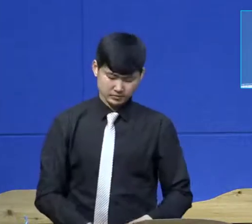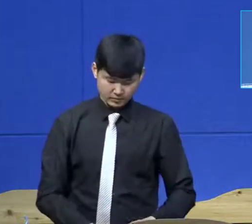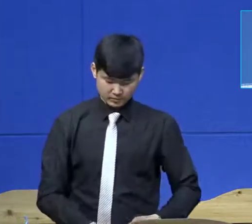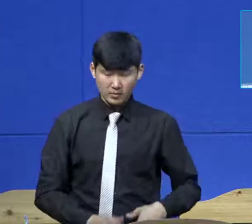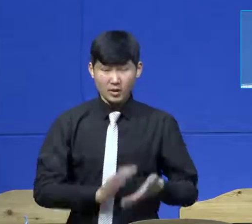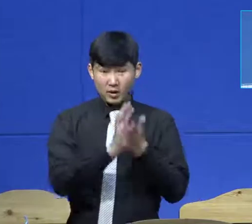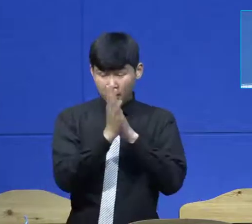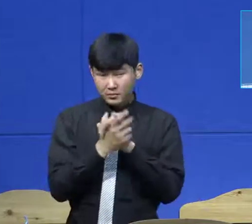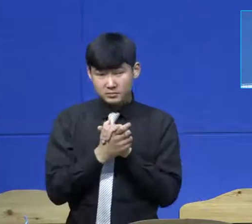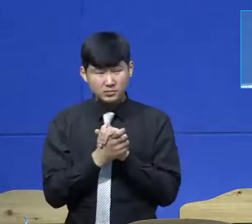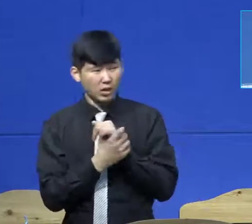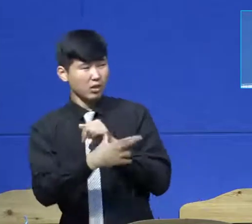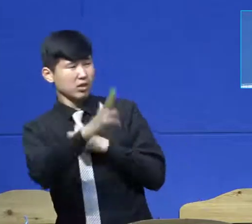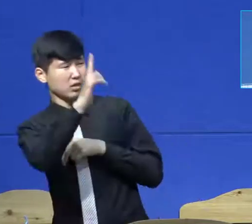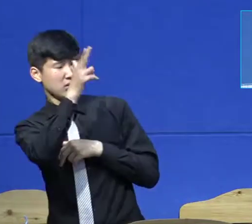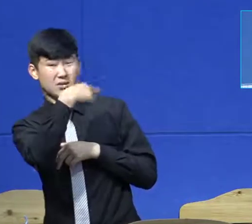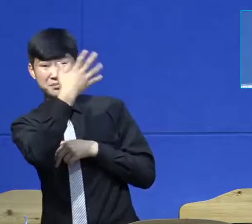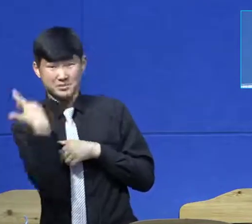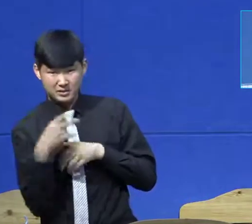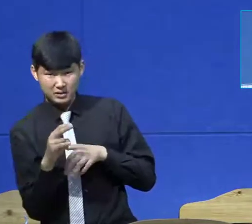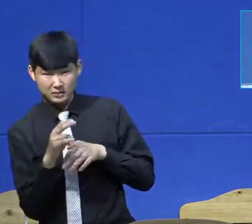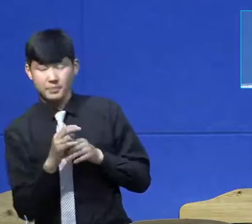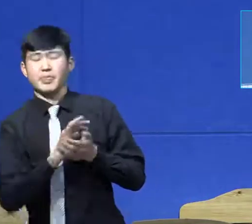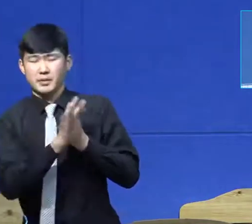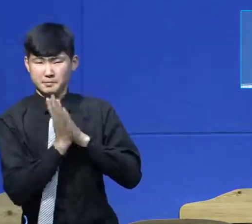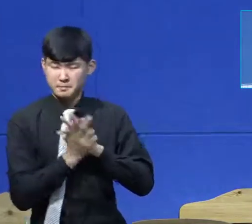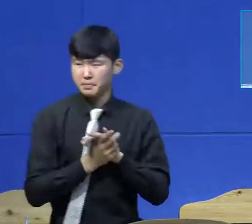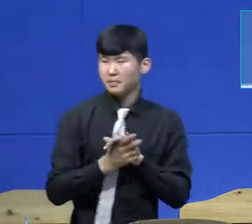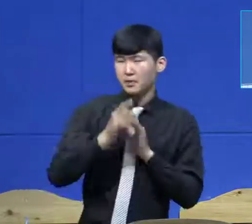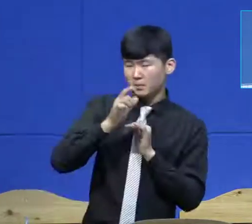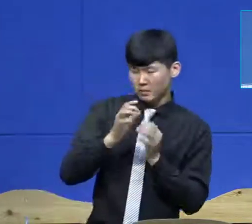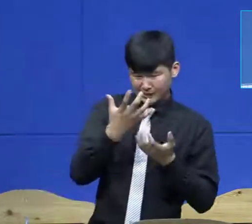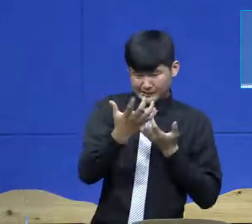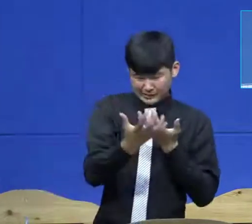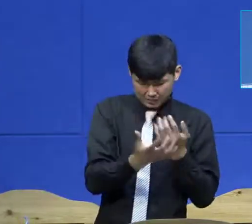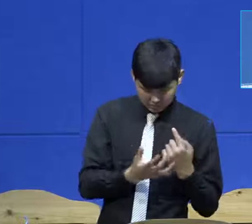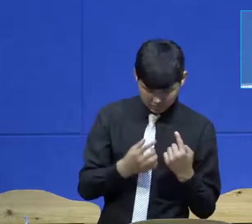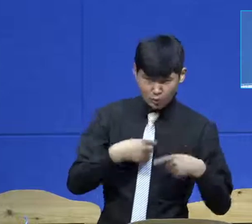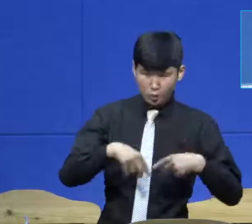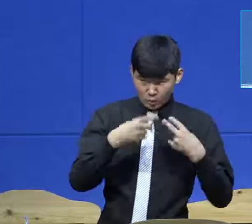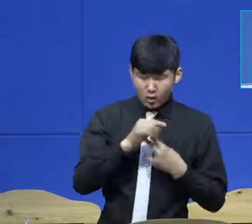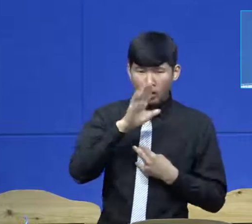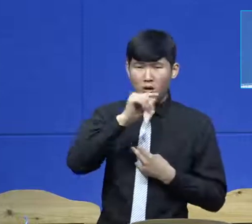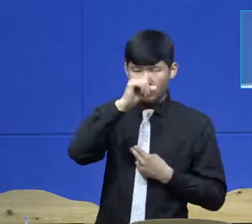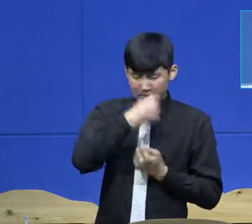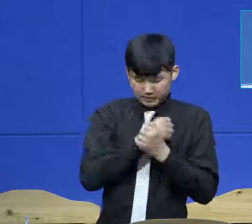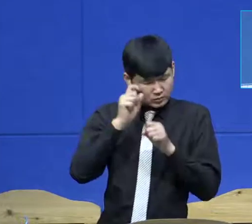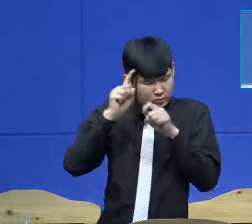Гэхдээ нөгөөх нь энэ тамийн босгон дээр нүгэлтэн гэдгээ ухаарад аврагдахын тулд